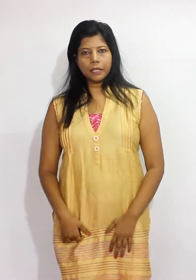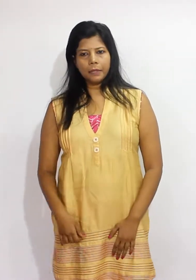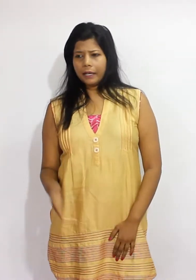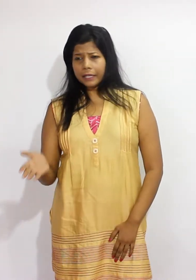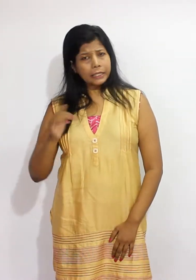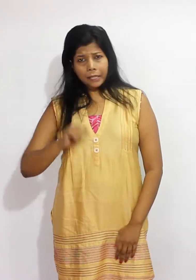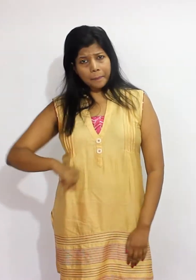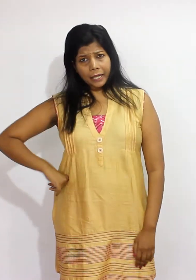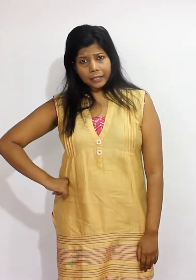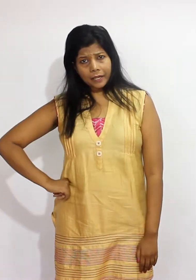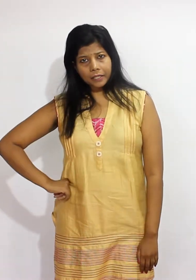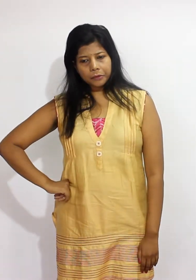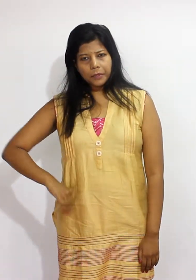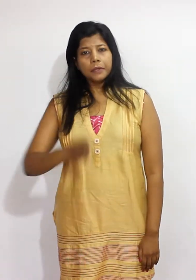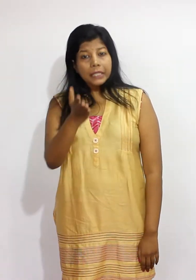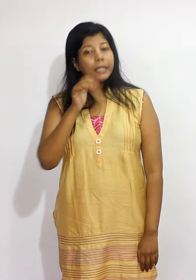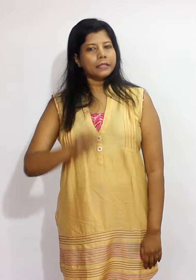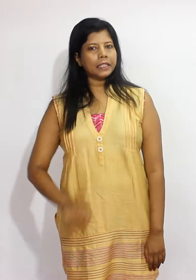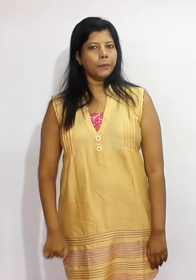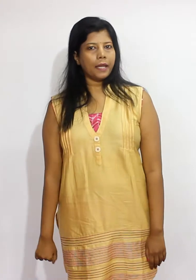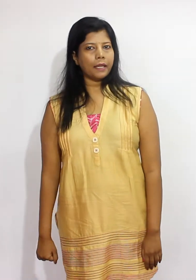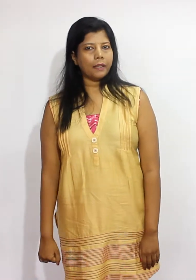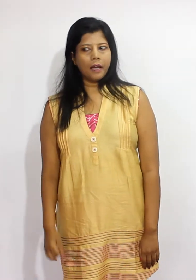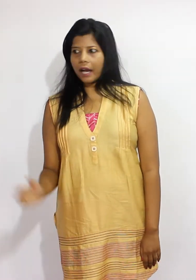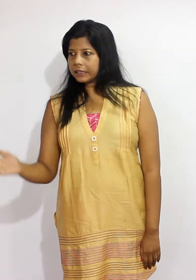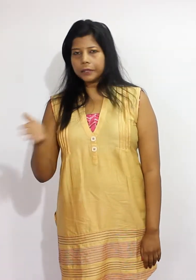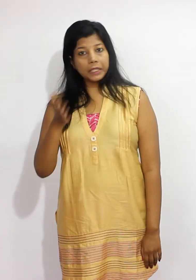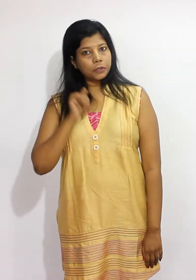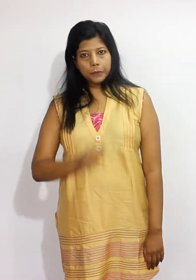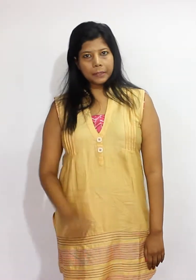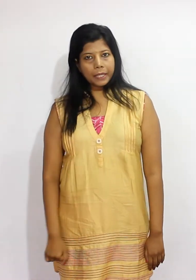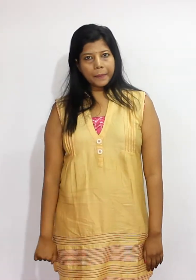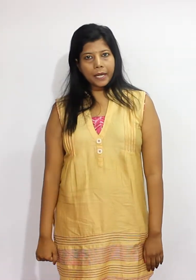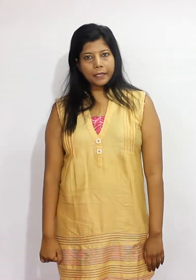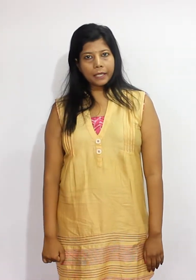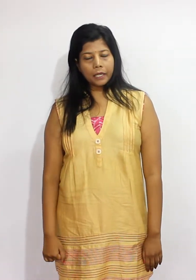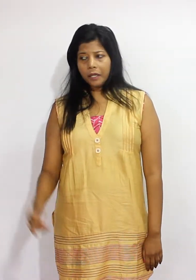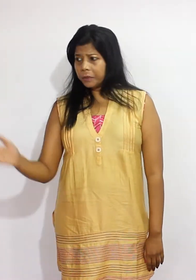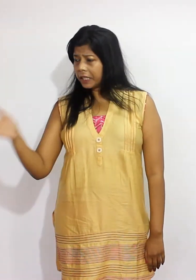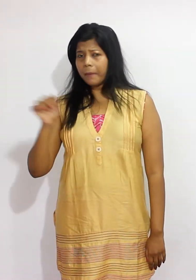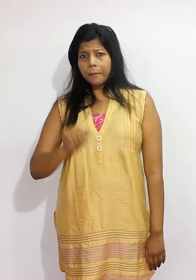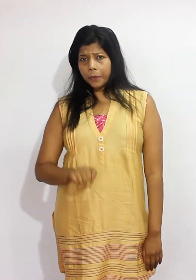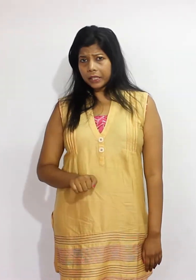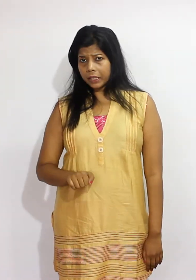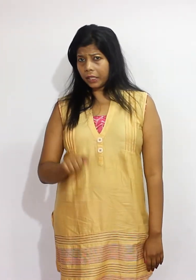झालोय गिरफ्तार है कि गिरगिट क्यों आप खुद एक अपने चाहने लगे तो तेरे नाम हो रहा कि